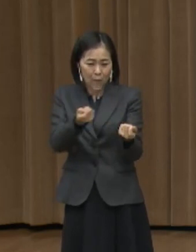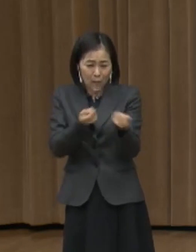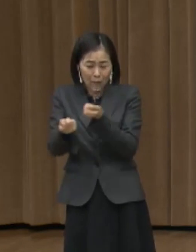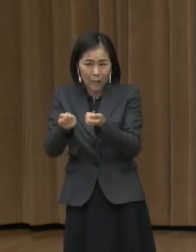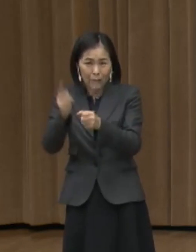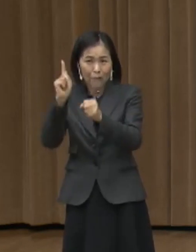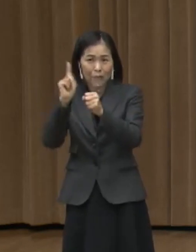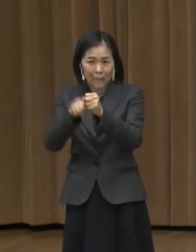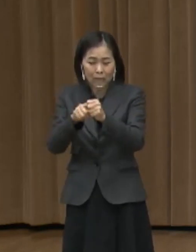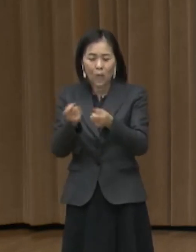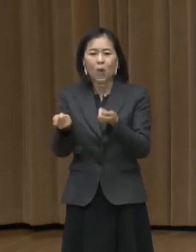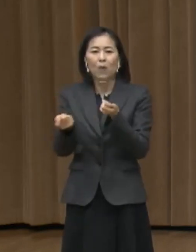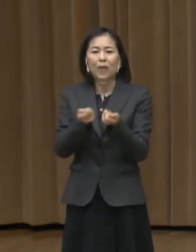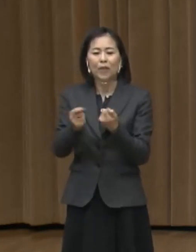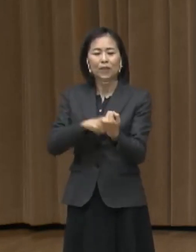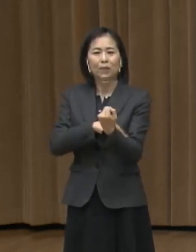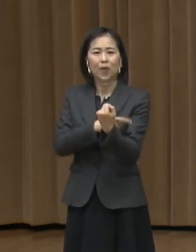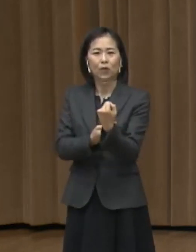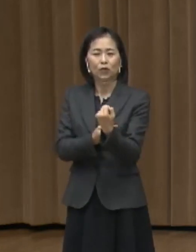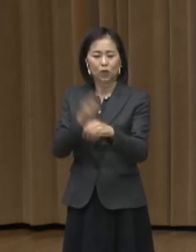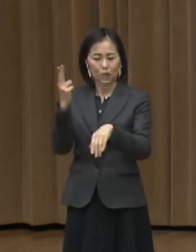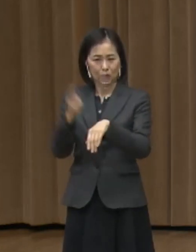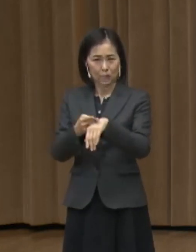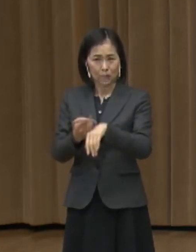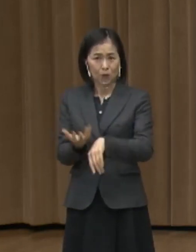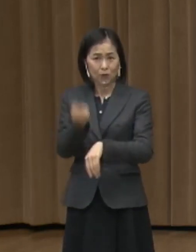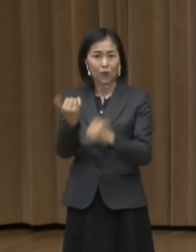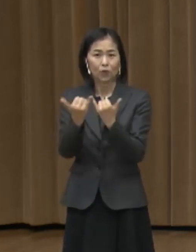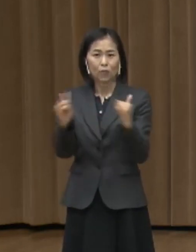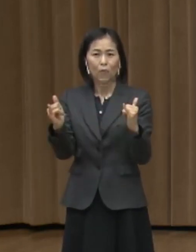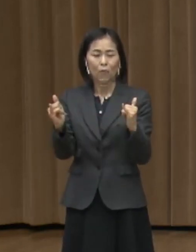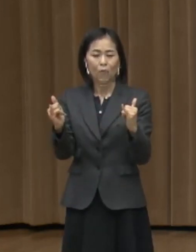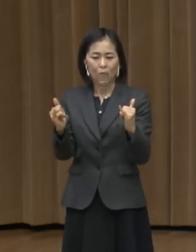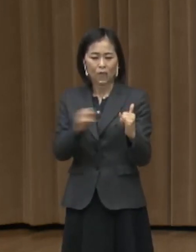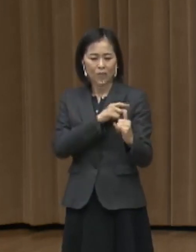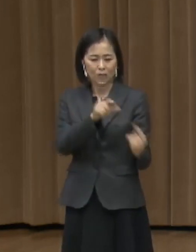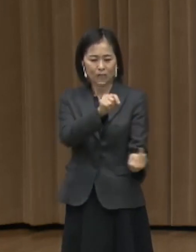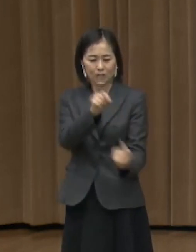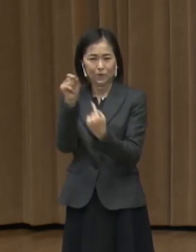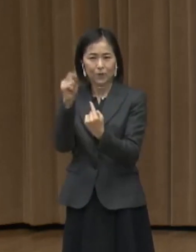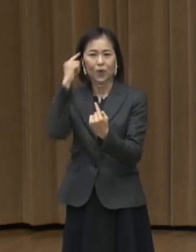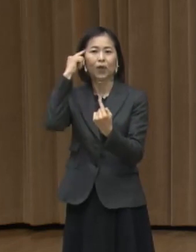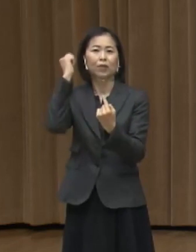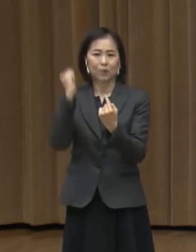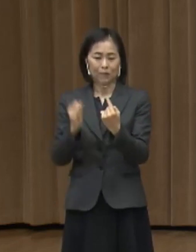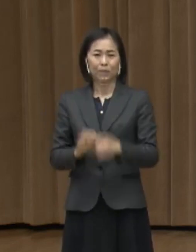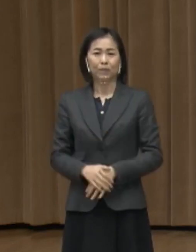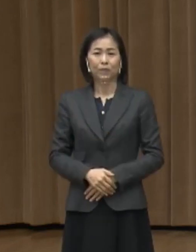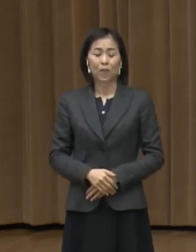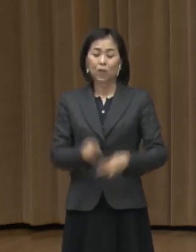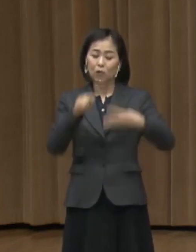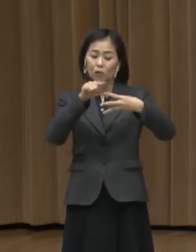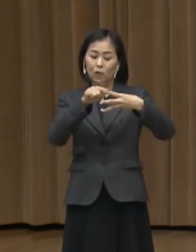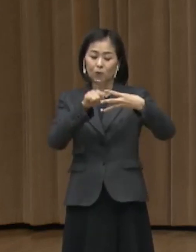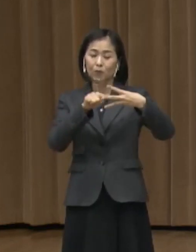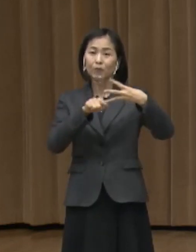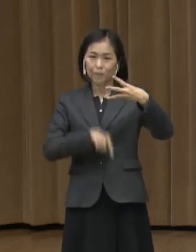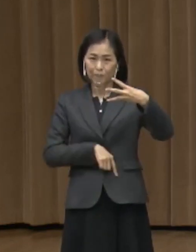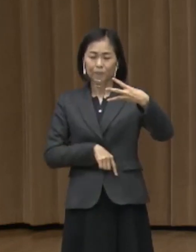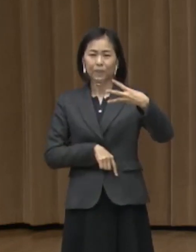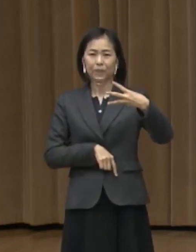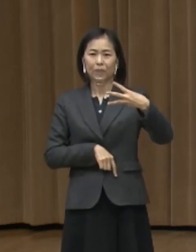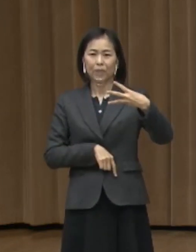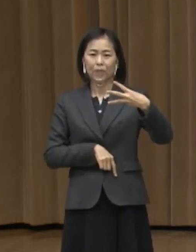のマネジメントができる職員を積極的に登用することであります。以上の基本方針に基づ